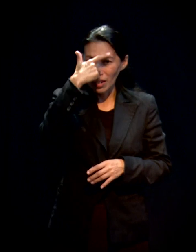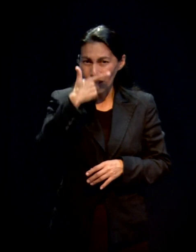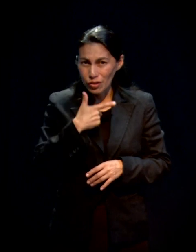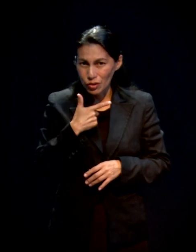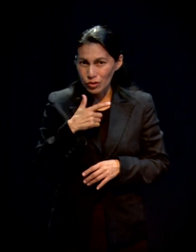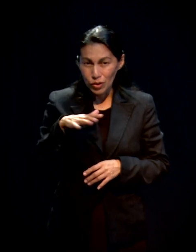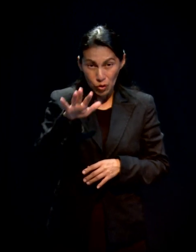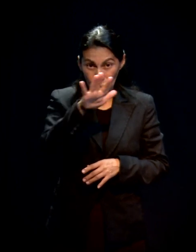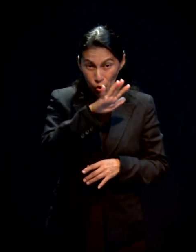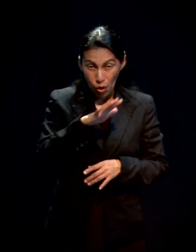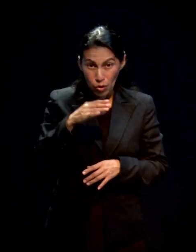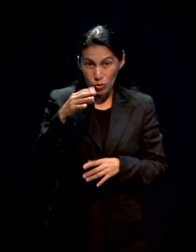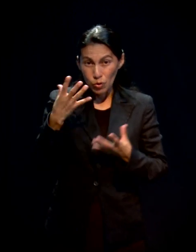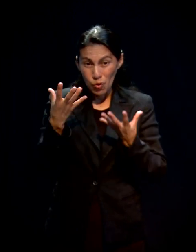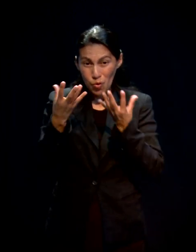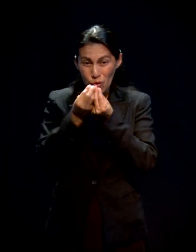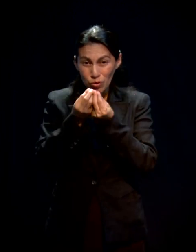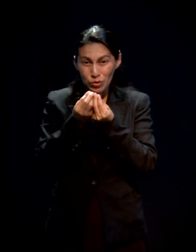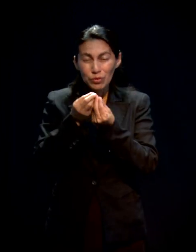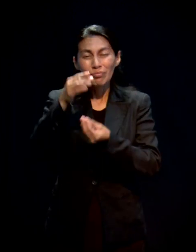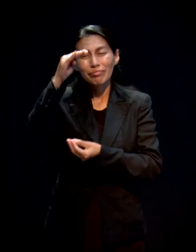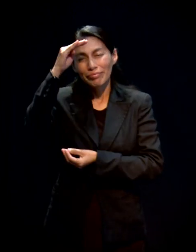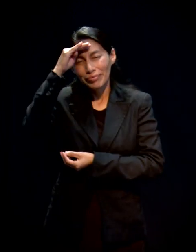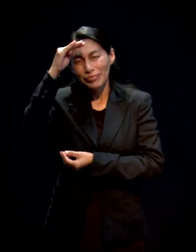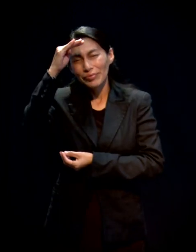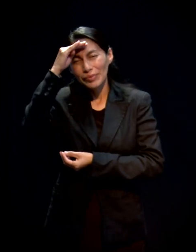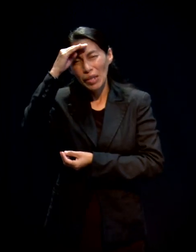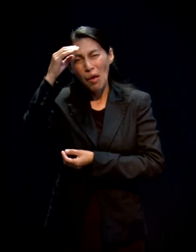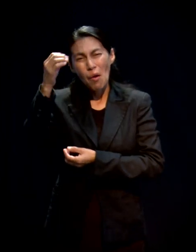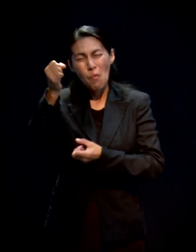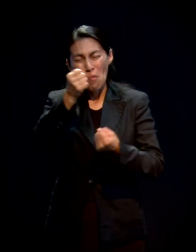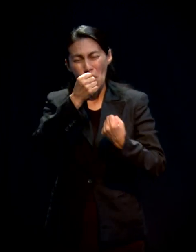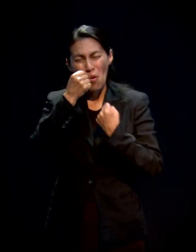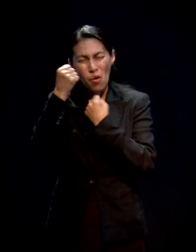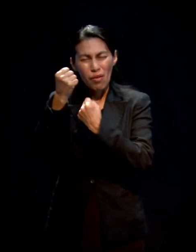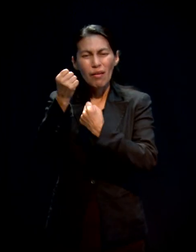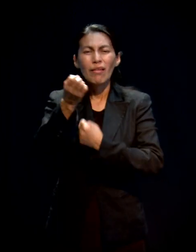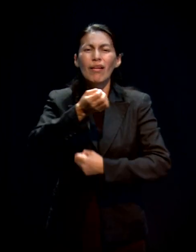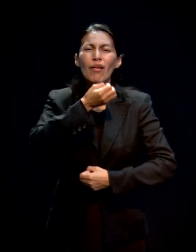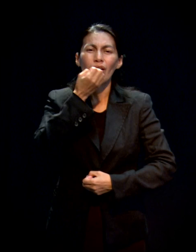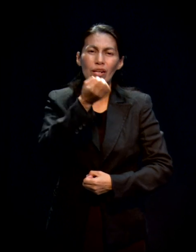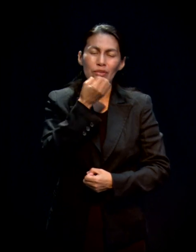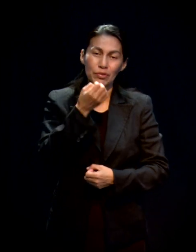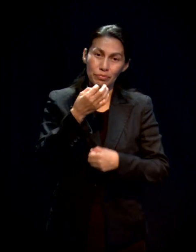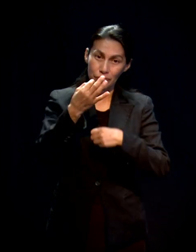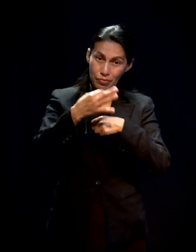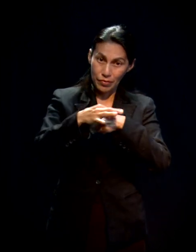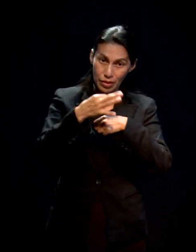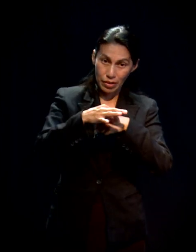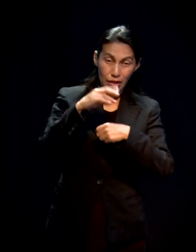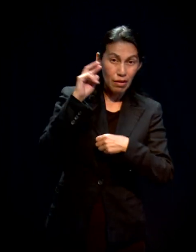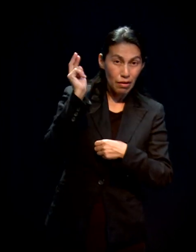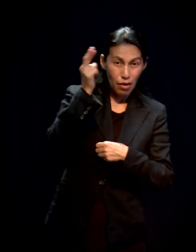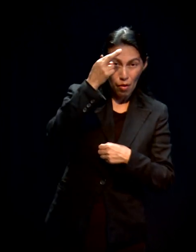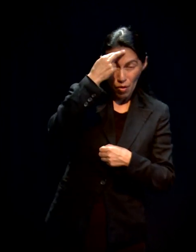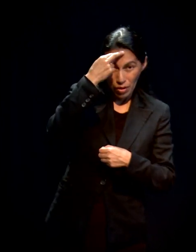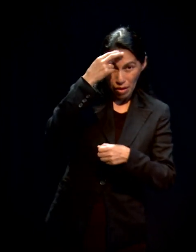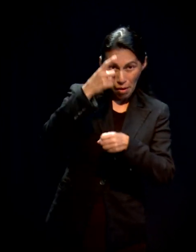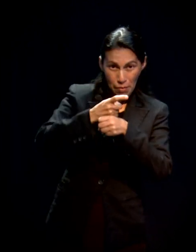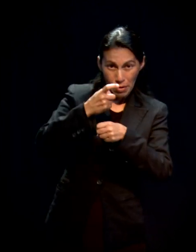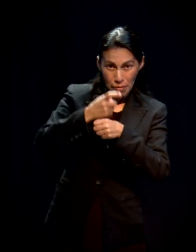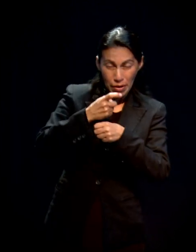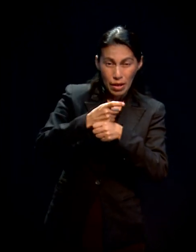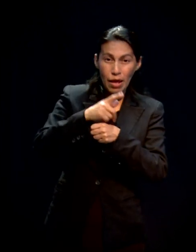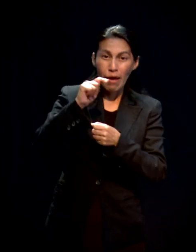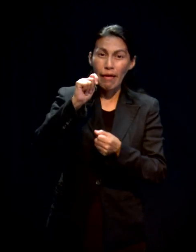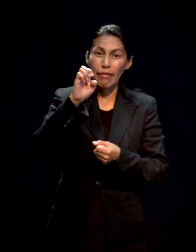a reflexionar en el poder de la oración y mientras tanto recuerda primero tesalonicenses 5 del